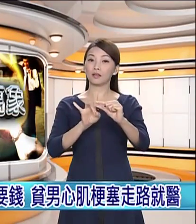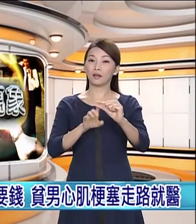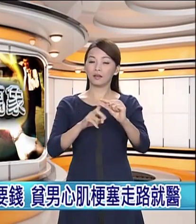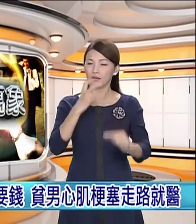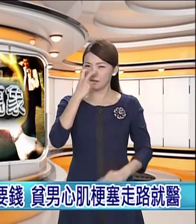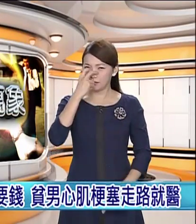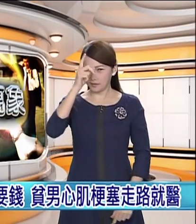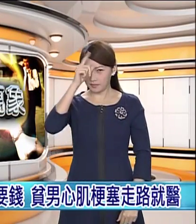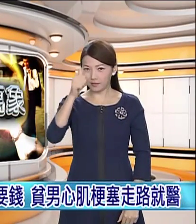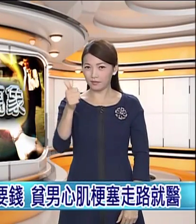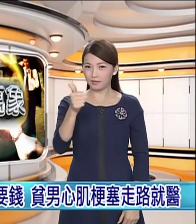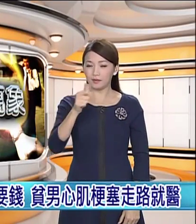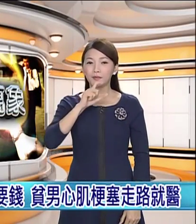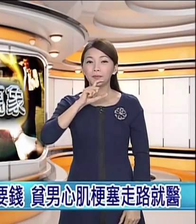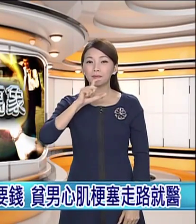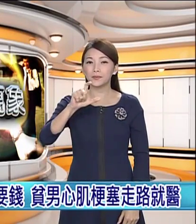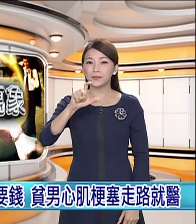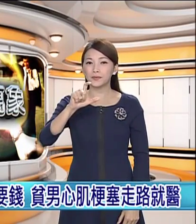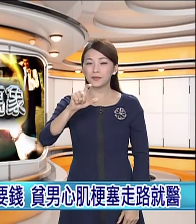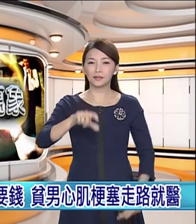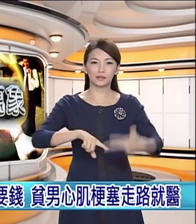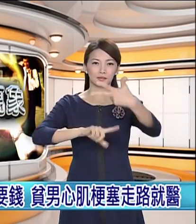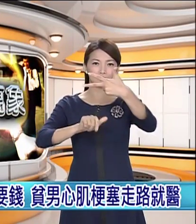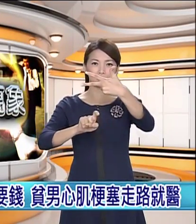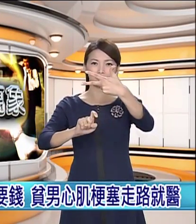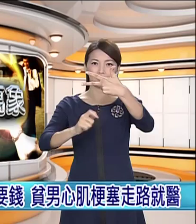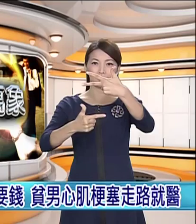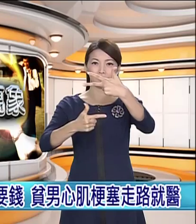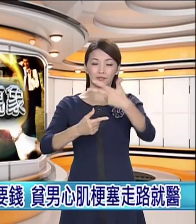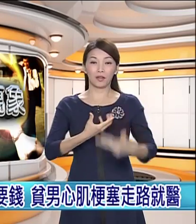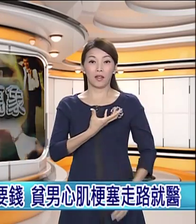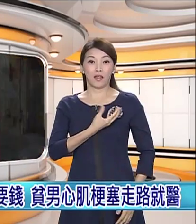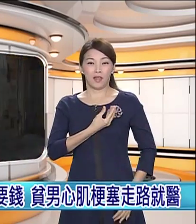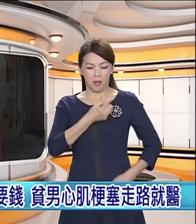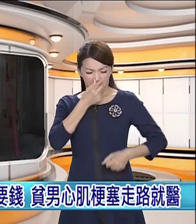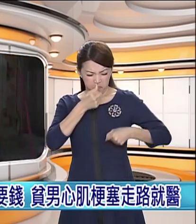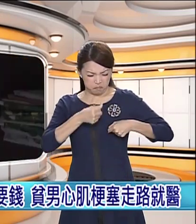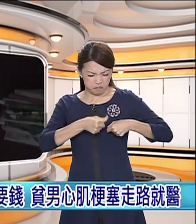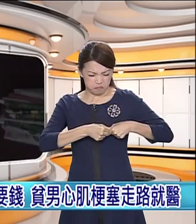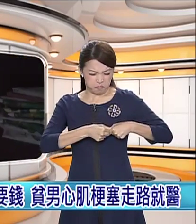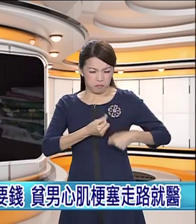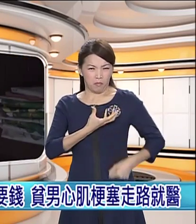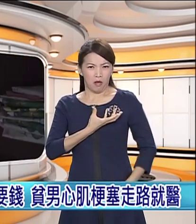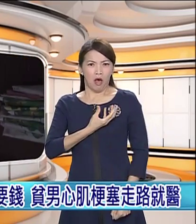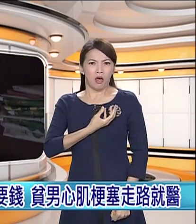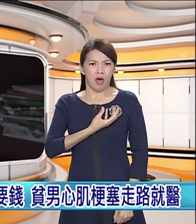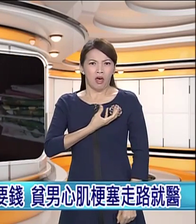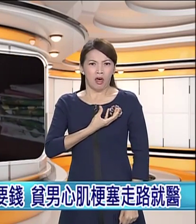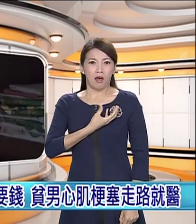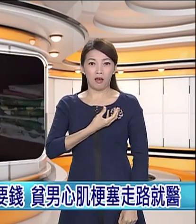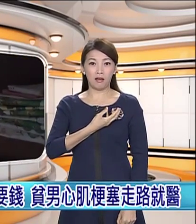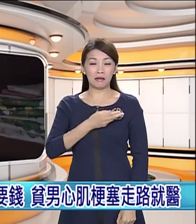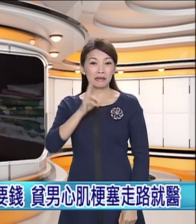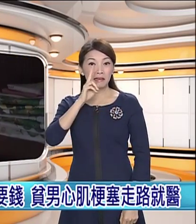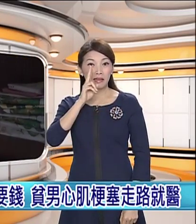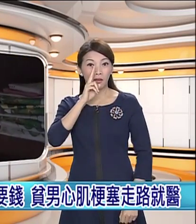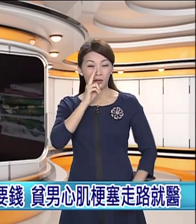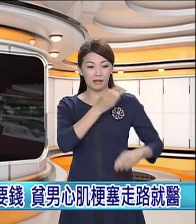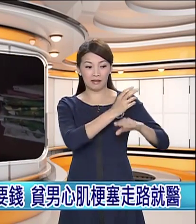台中有一名60岁的视障者黄先生，这个月16号心肌梗塞，不过